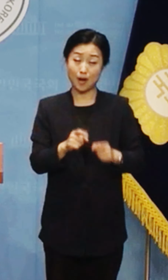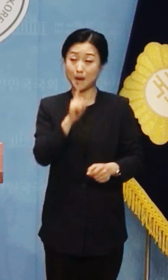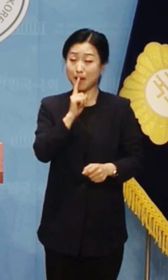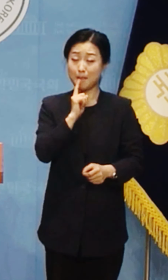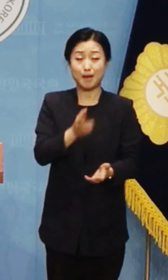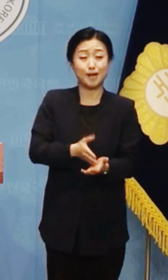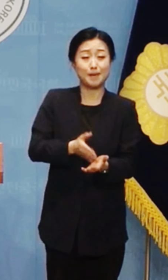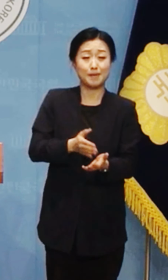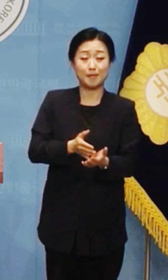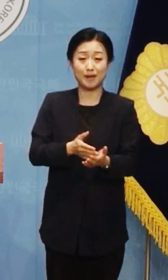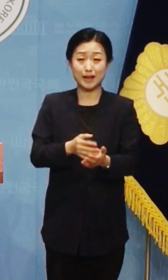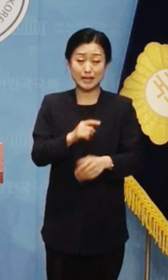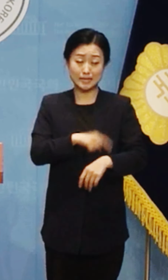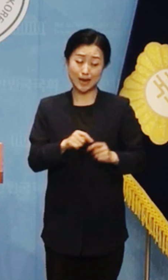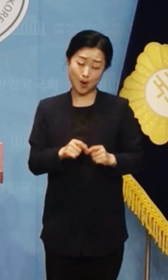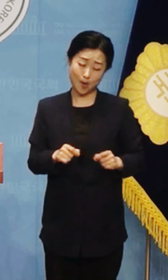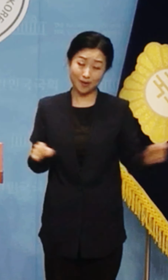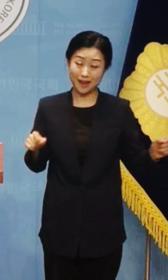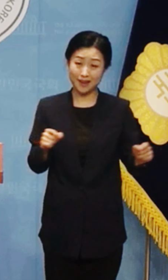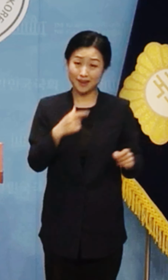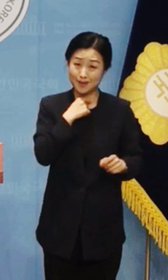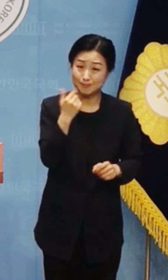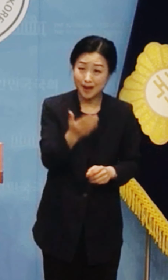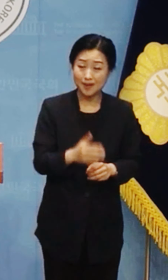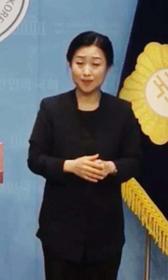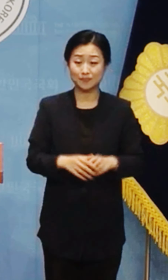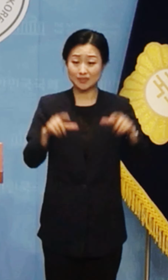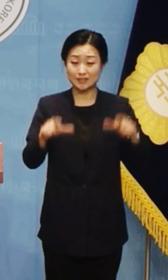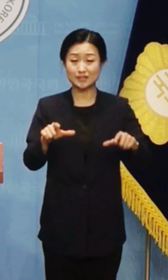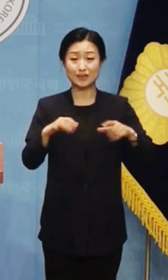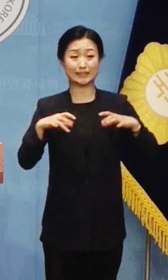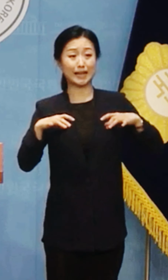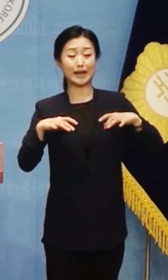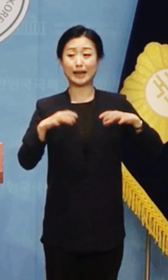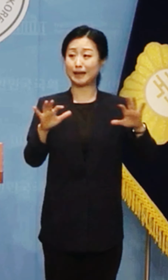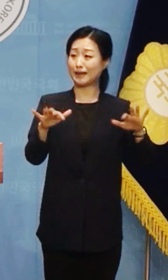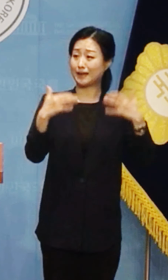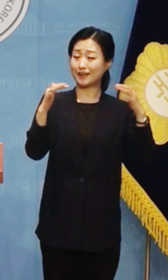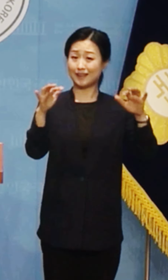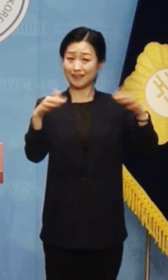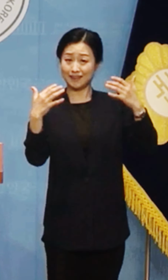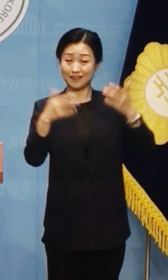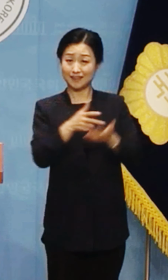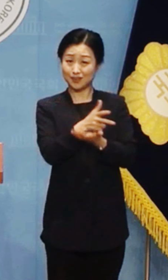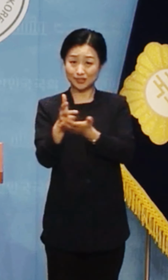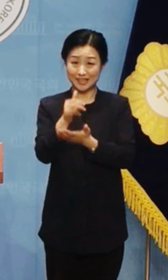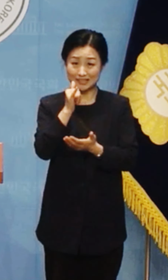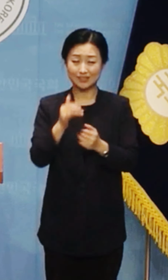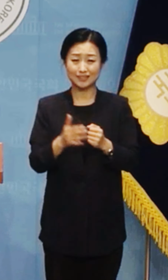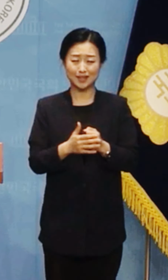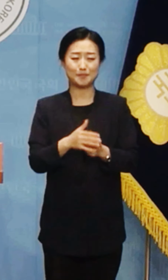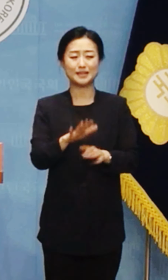하는 건가요 지역구 유권자들에게 자랑할 영상도 충분히 확보했을 테니